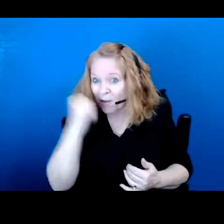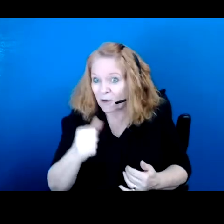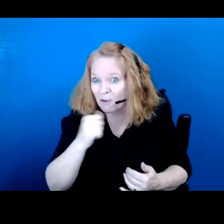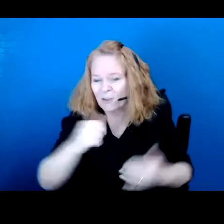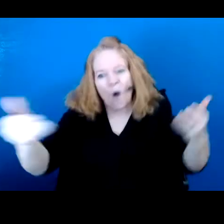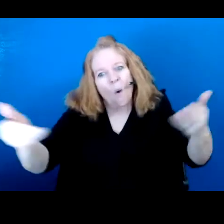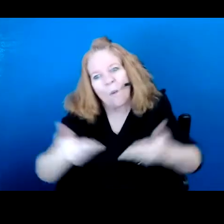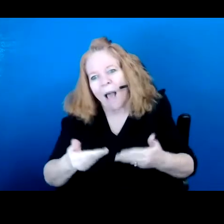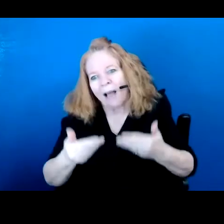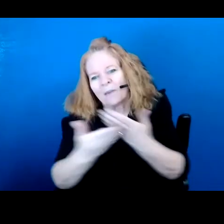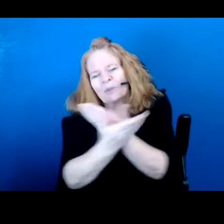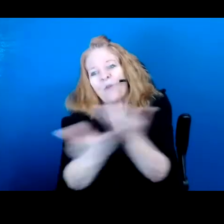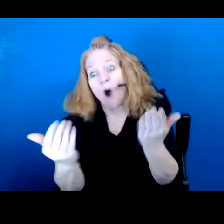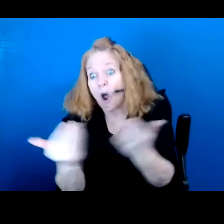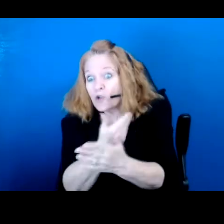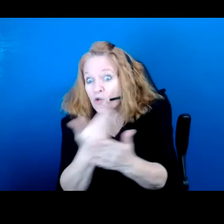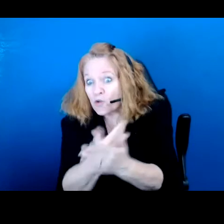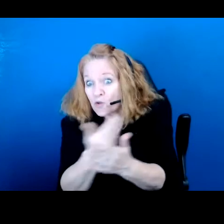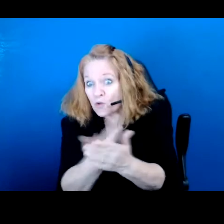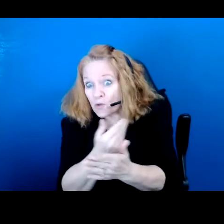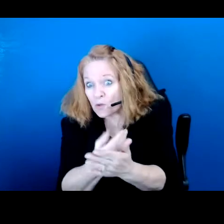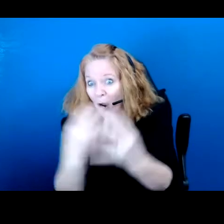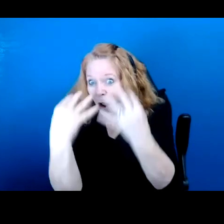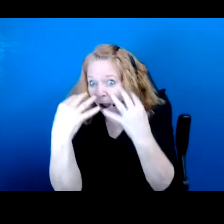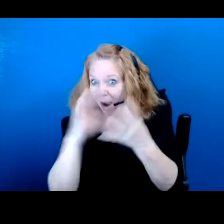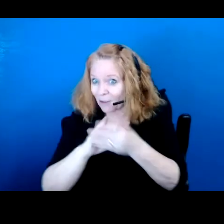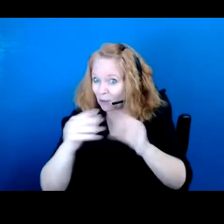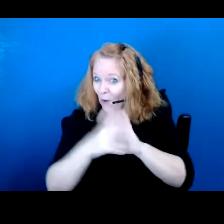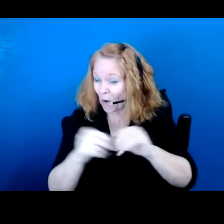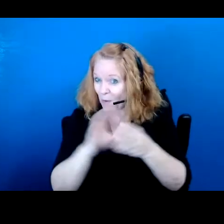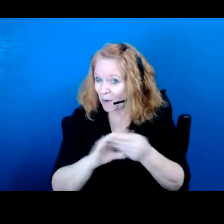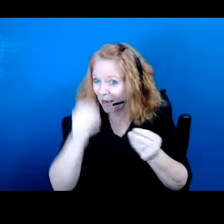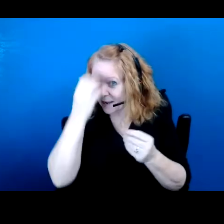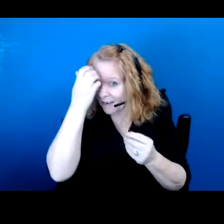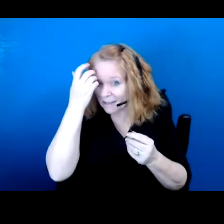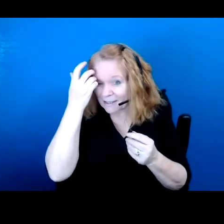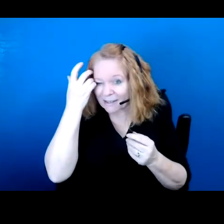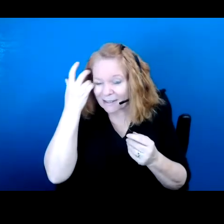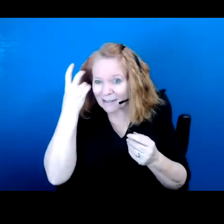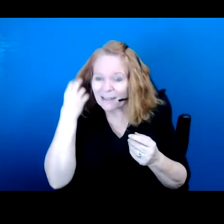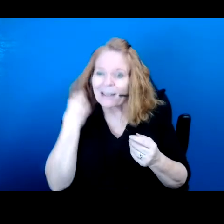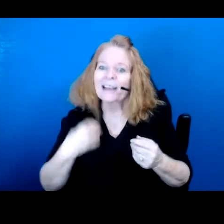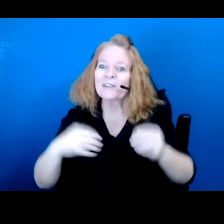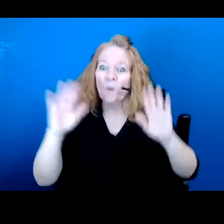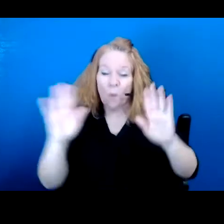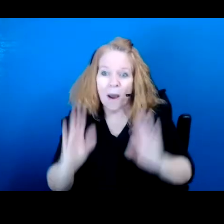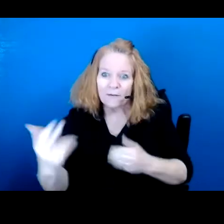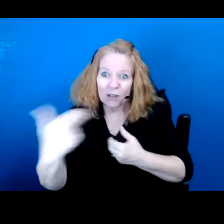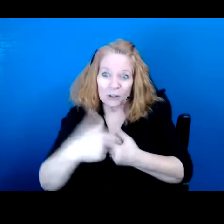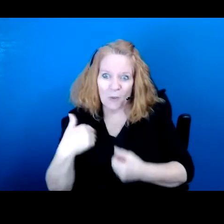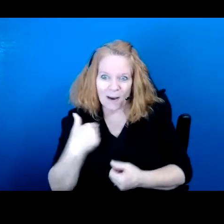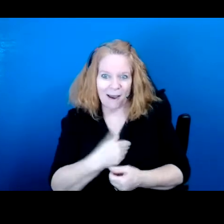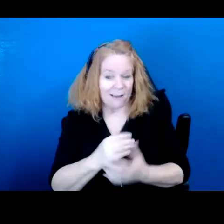ahora vamos a darle la bienvenida a alguien que está aquí por la primera vez para ver el espectáculo de la lectura